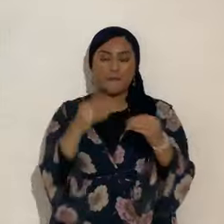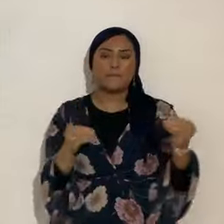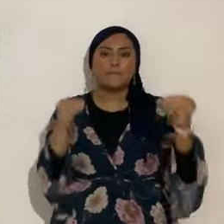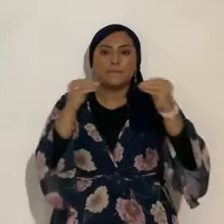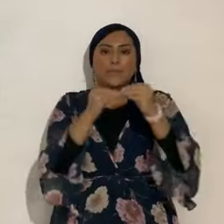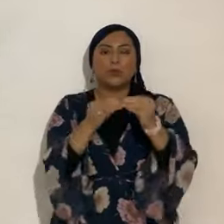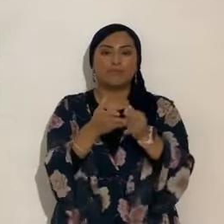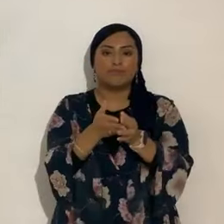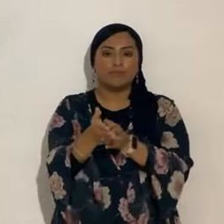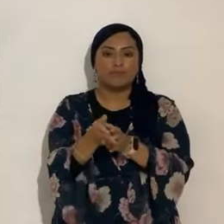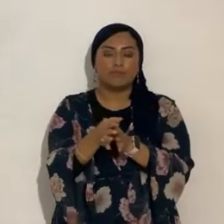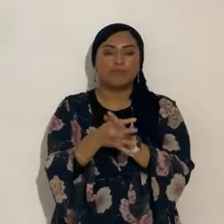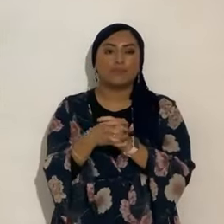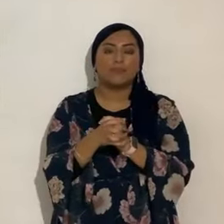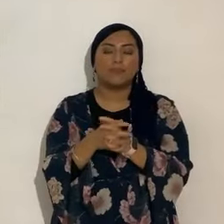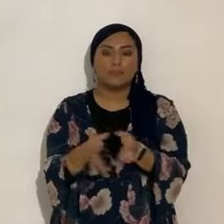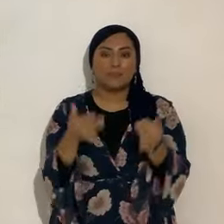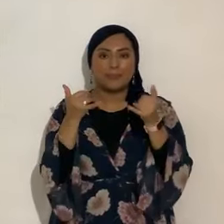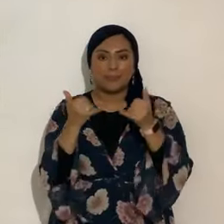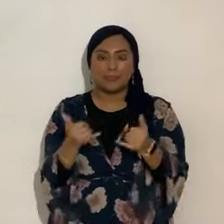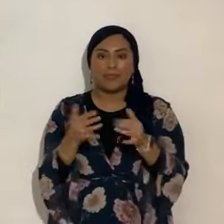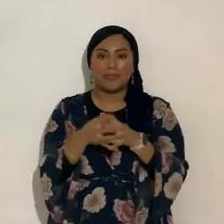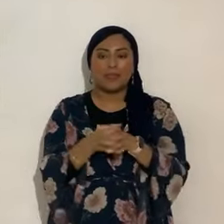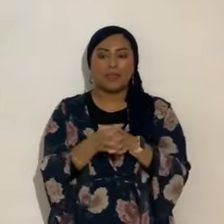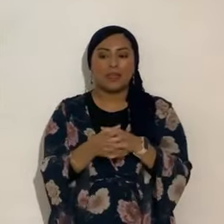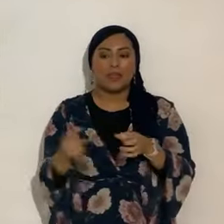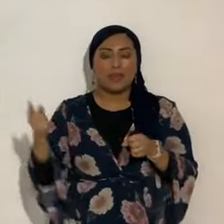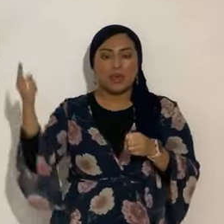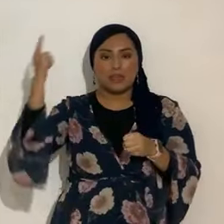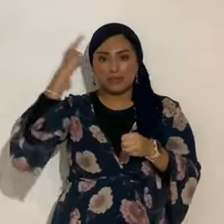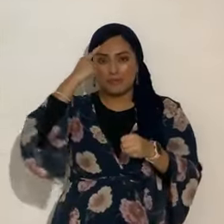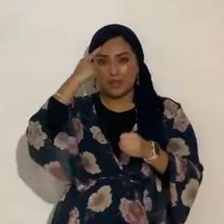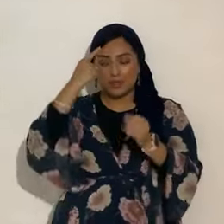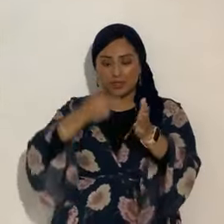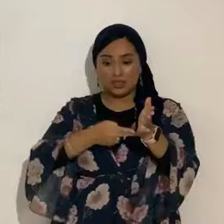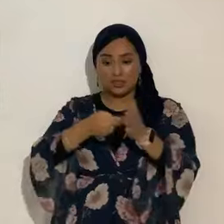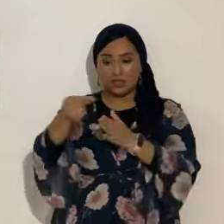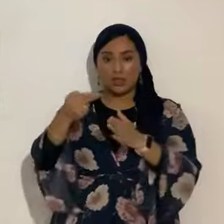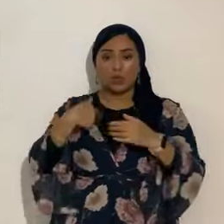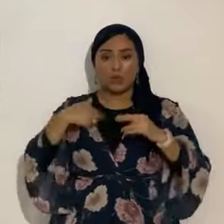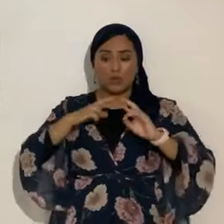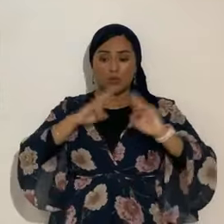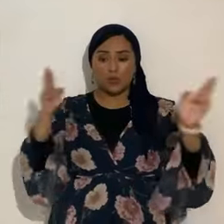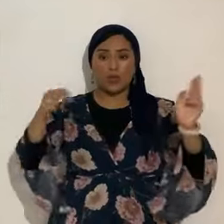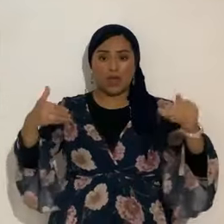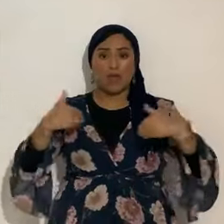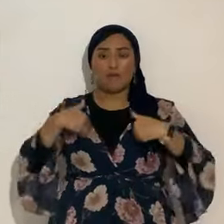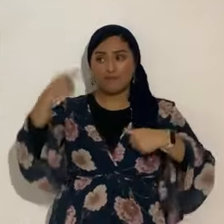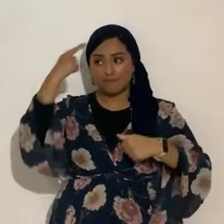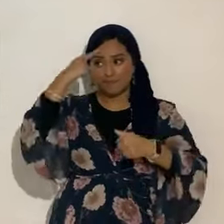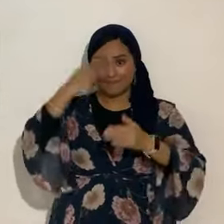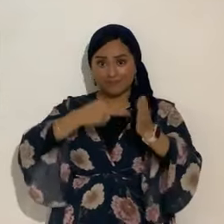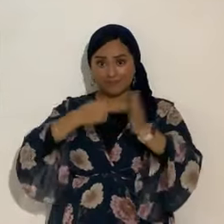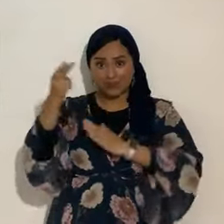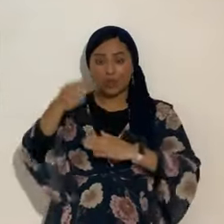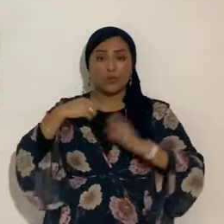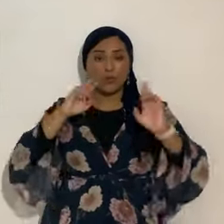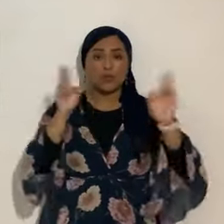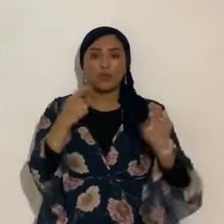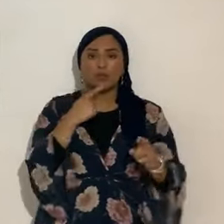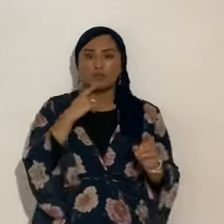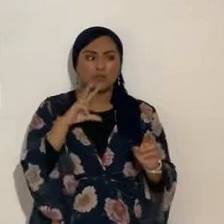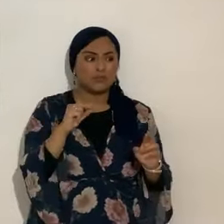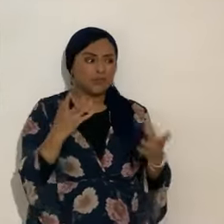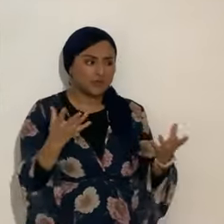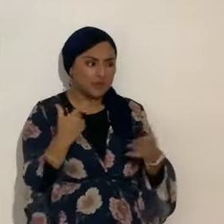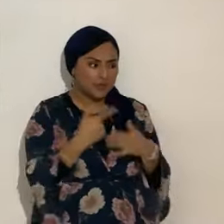profundizar más sobre eso. Ahora, la mentalidad recta, cuando ya tenemos una mentalidad recta, porque dijimos, no, ¿qué